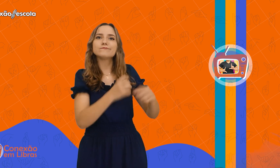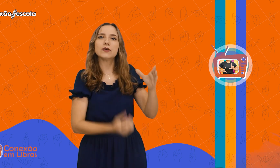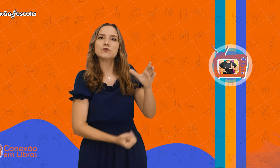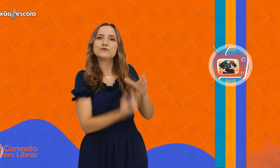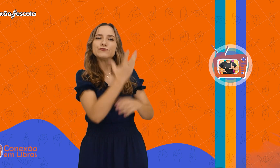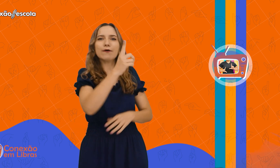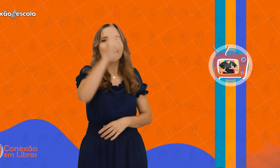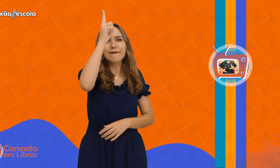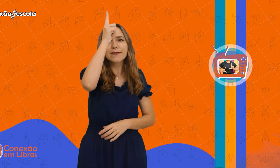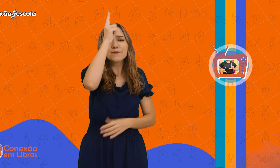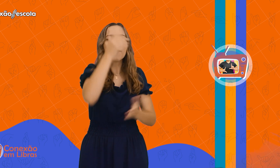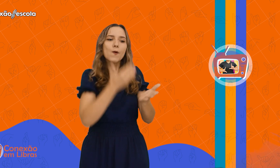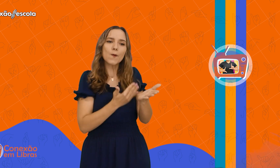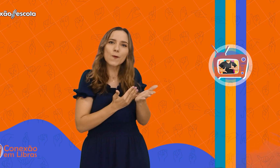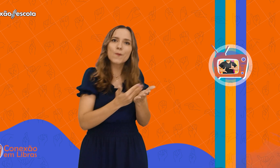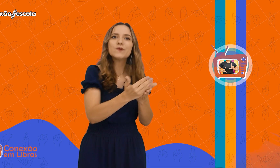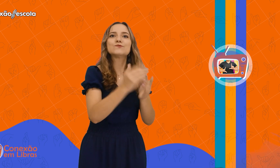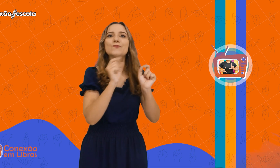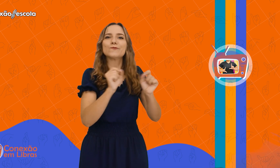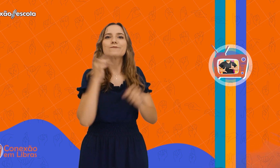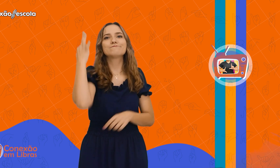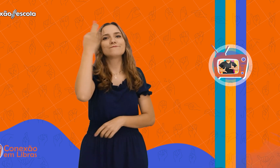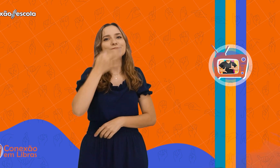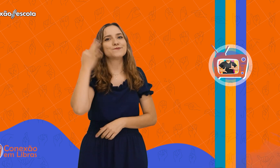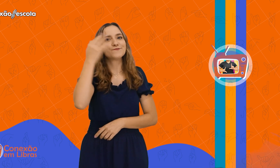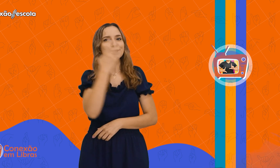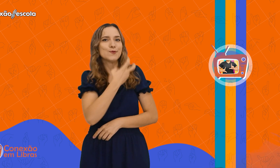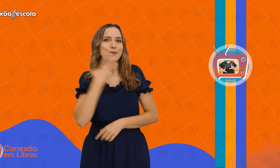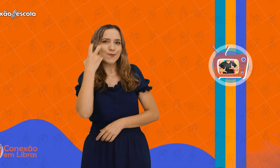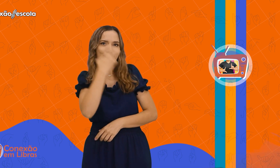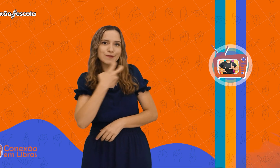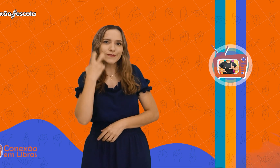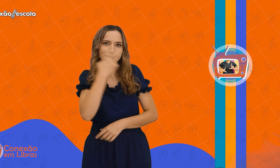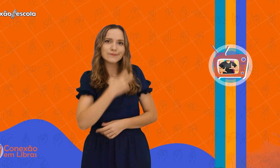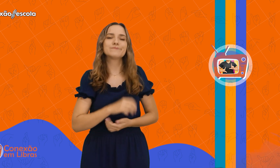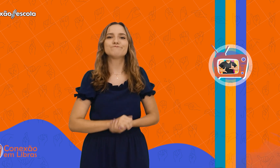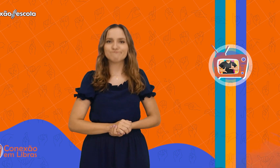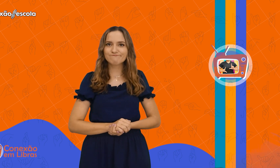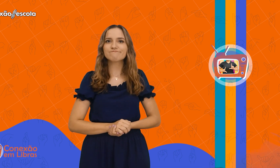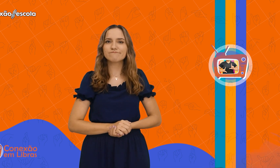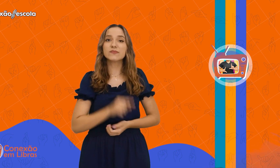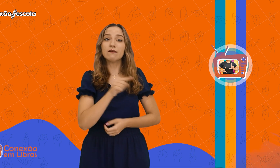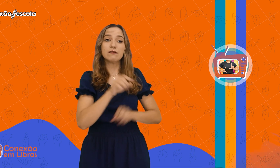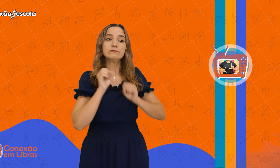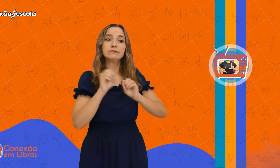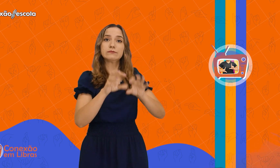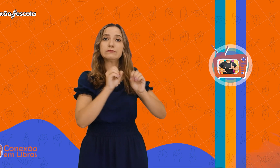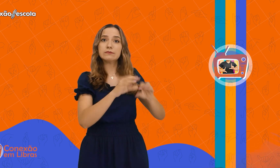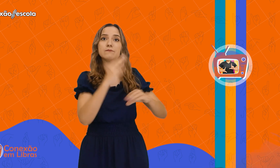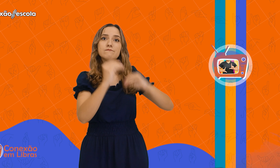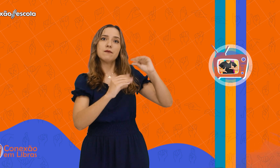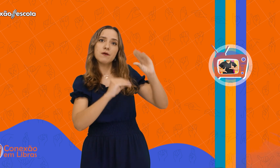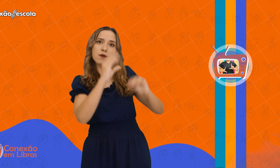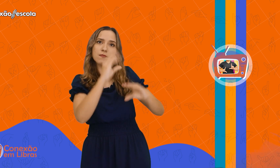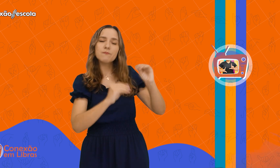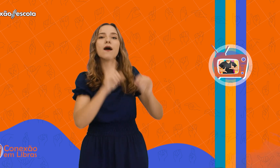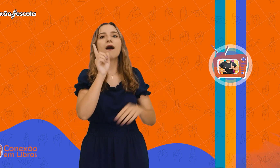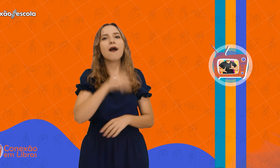Alemanha as primeiras noções do que hoje constitui a filosofia oralista, por meio das ideias de